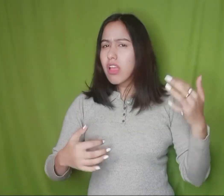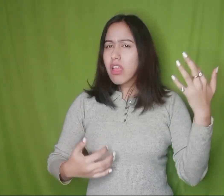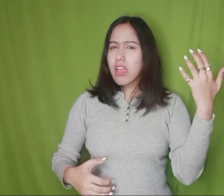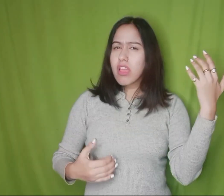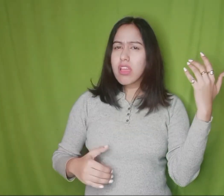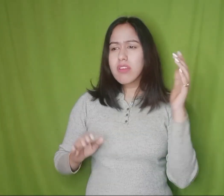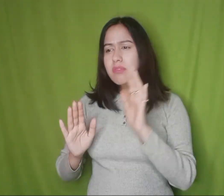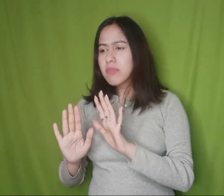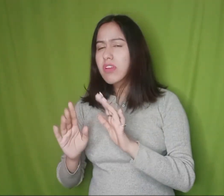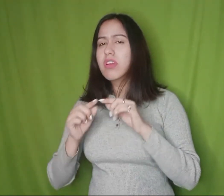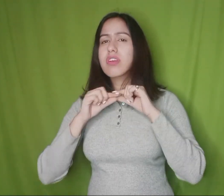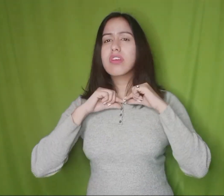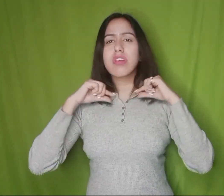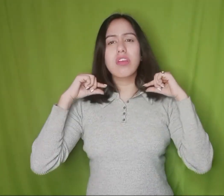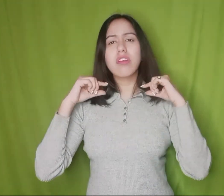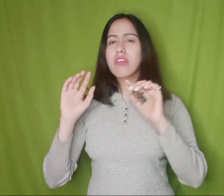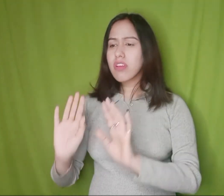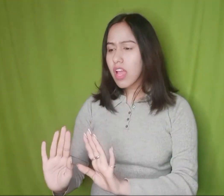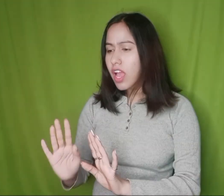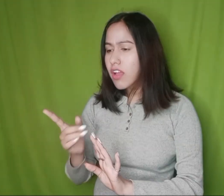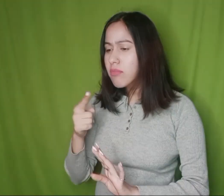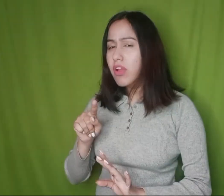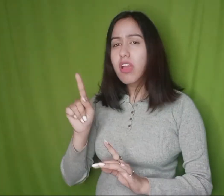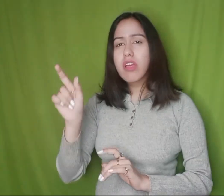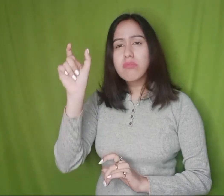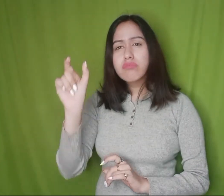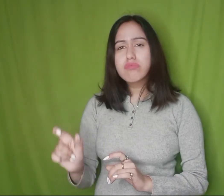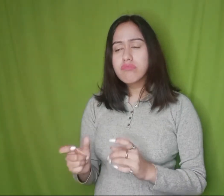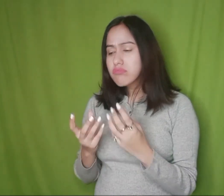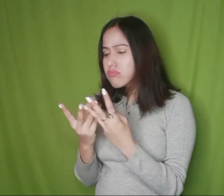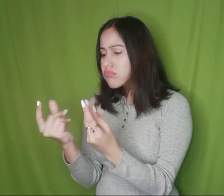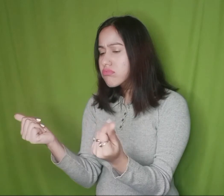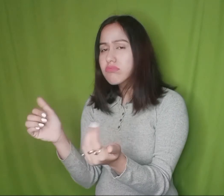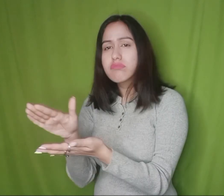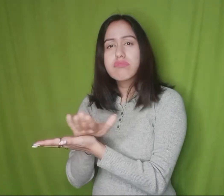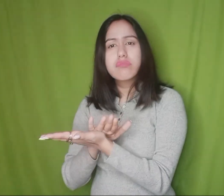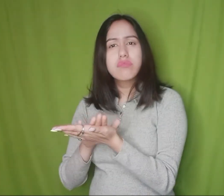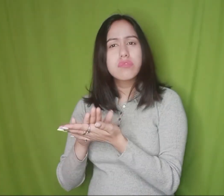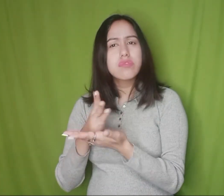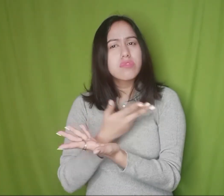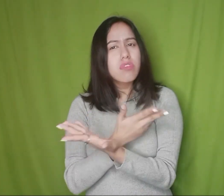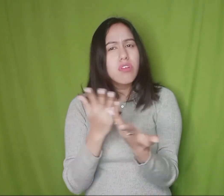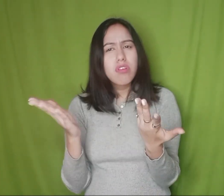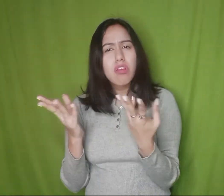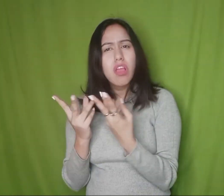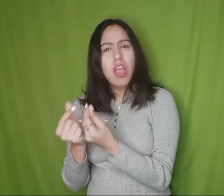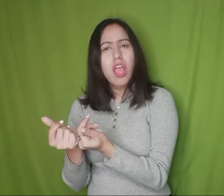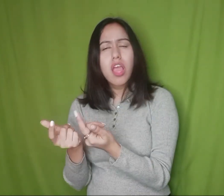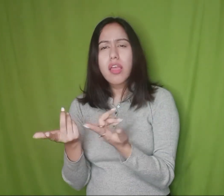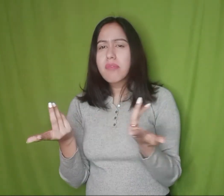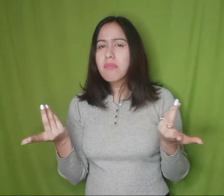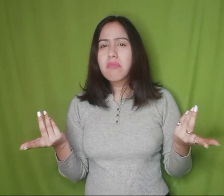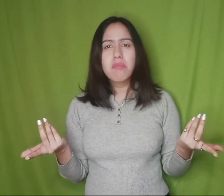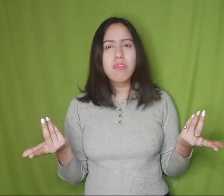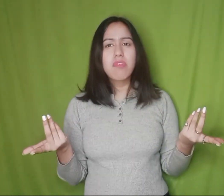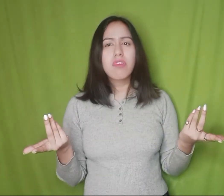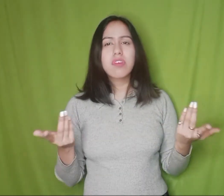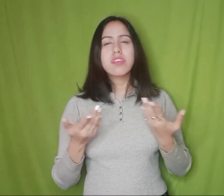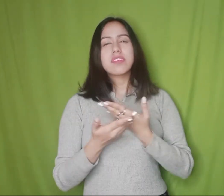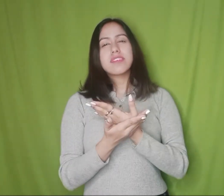पर जब सब भीतर गए तो वहां सिर्फ मीरा का एक तारा और मंगलसूत्र ही शेष थे। उसके आगे मीरा कहाँ